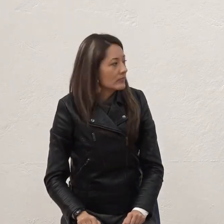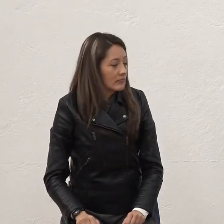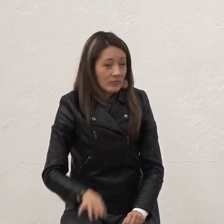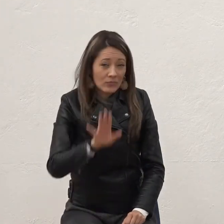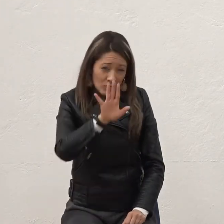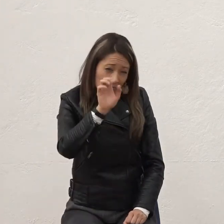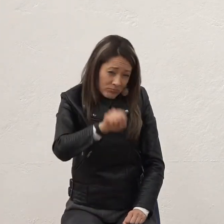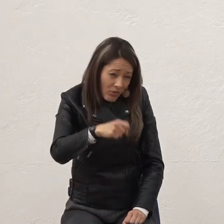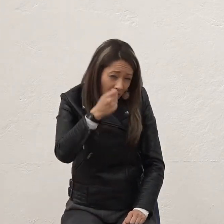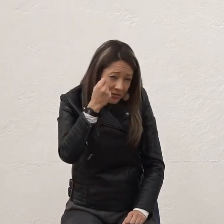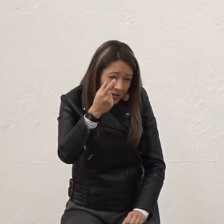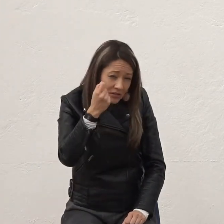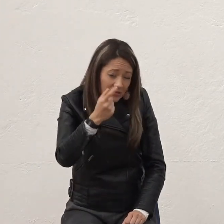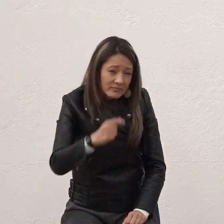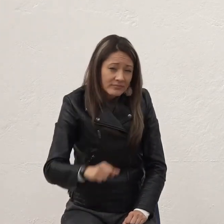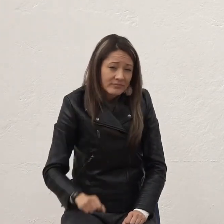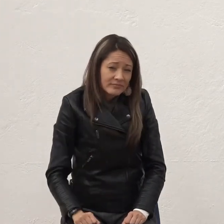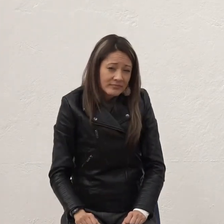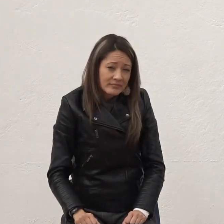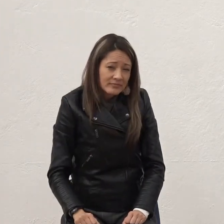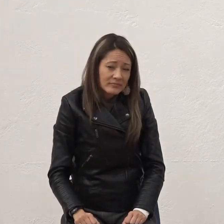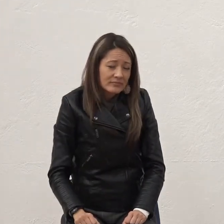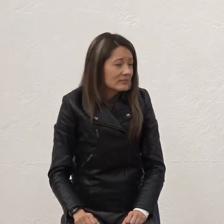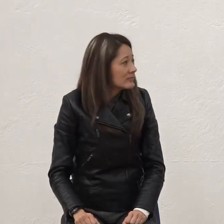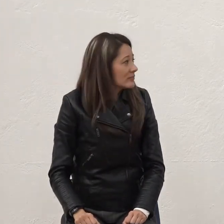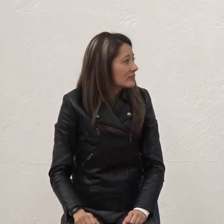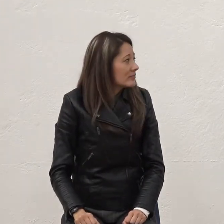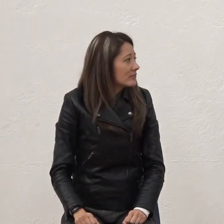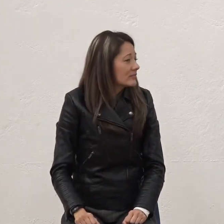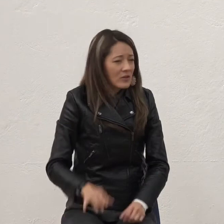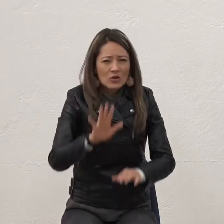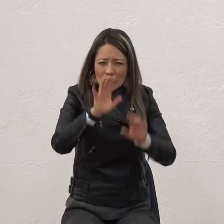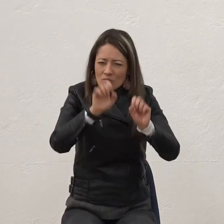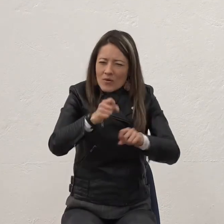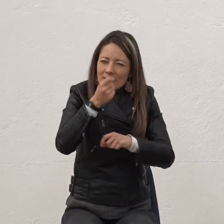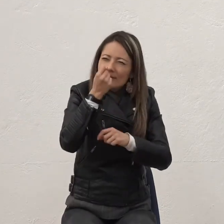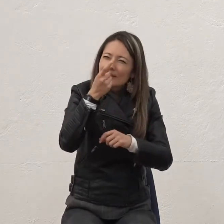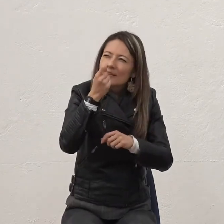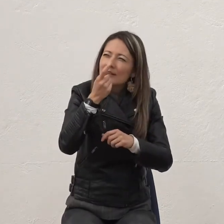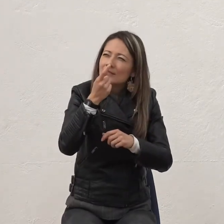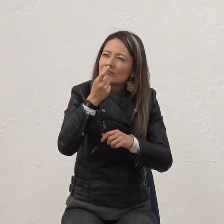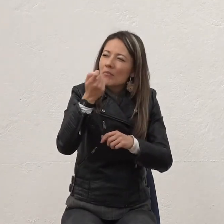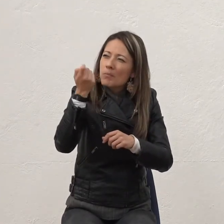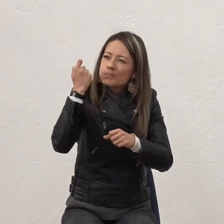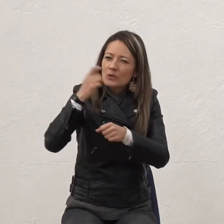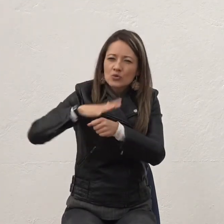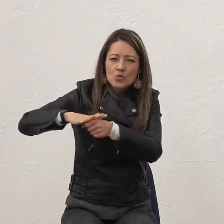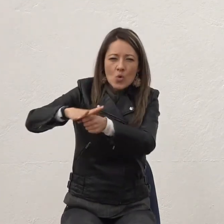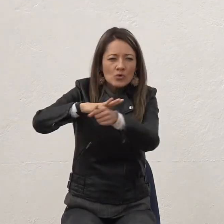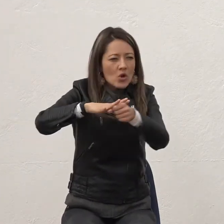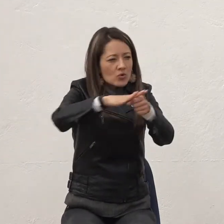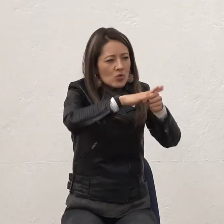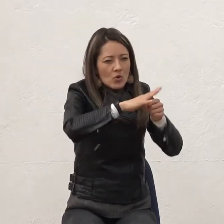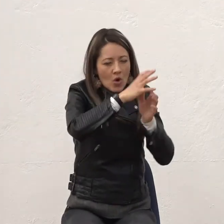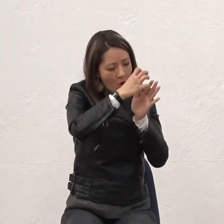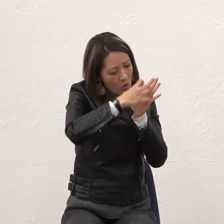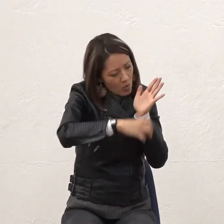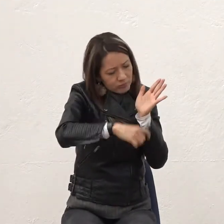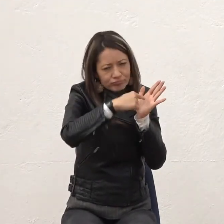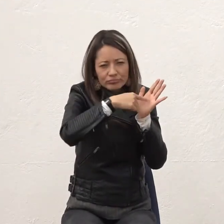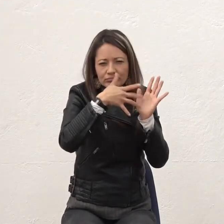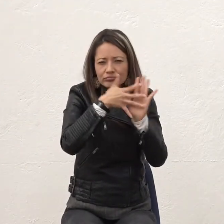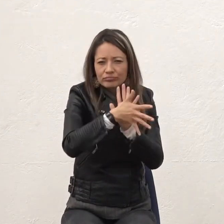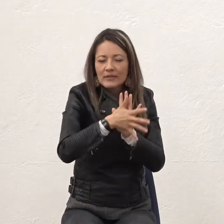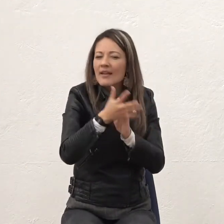¿Usted puede entender esto? ¿Usted puede entender algo que ha sucedido en todo este pasaje? ¿Qué